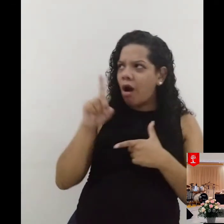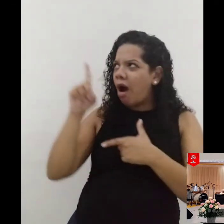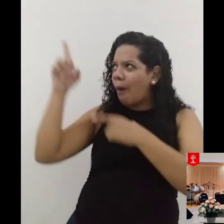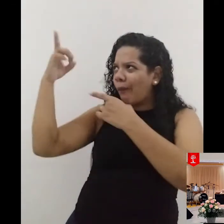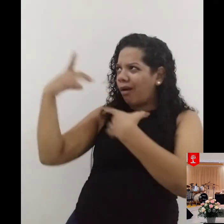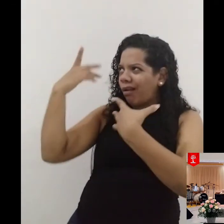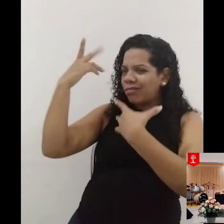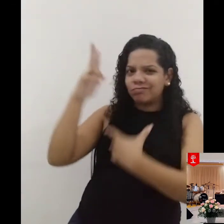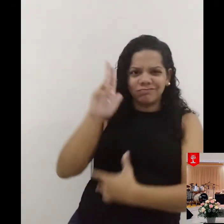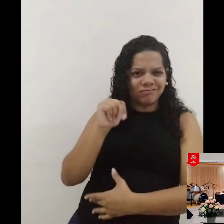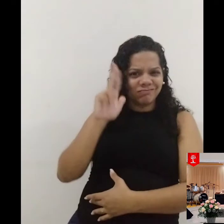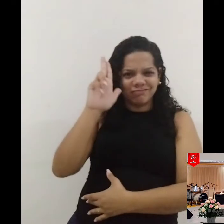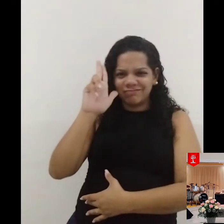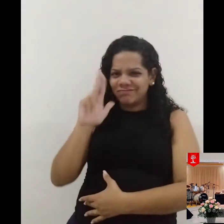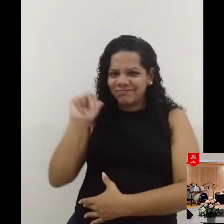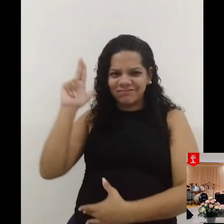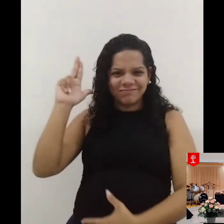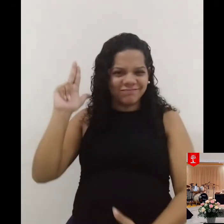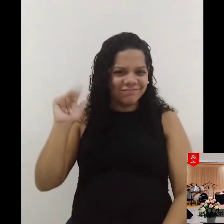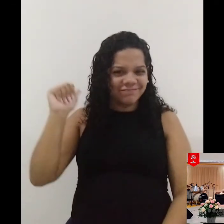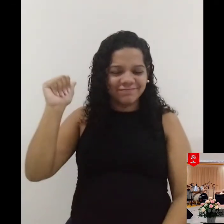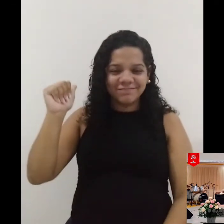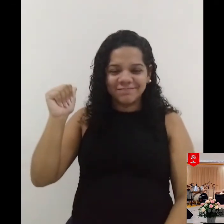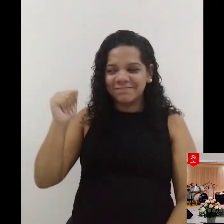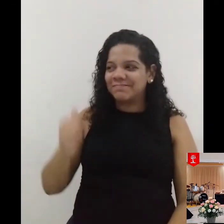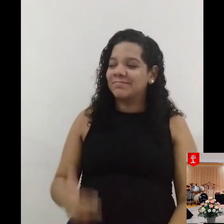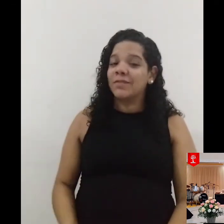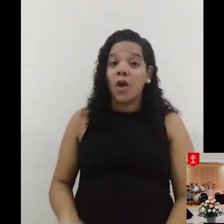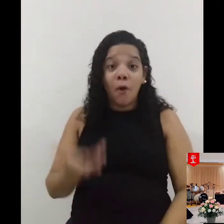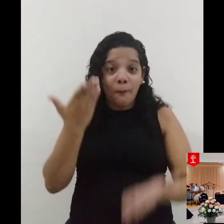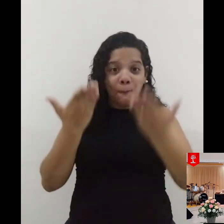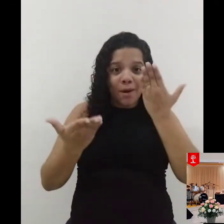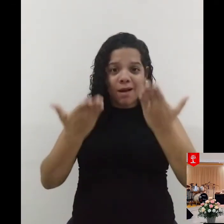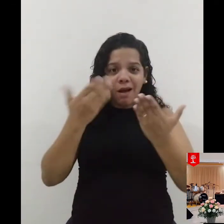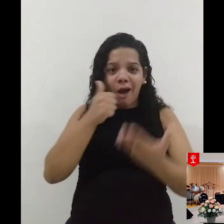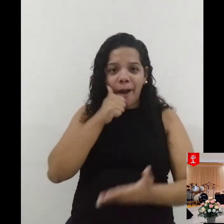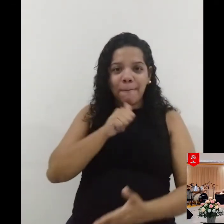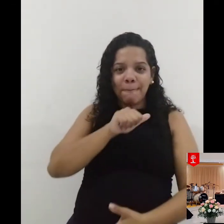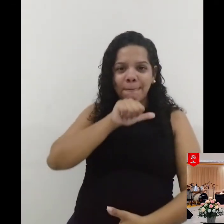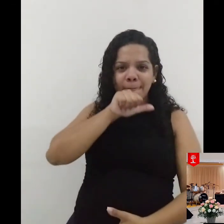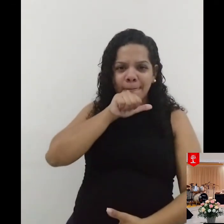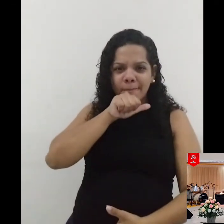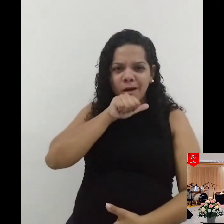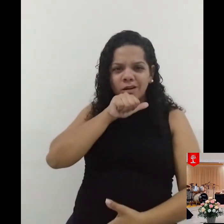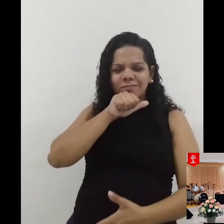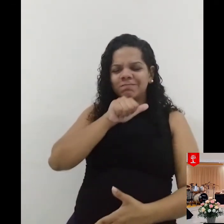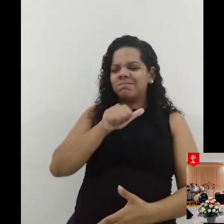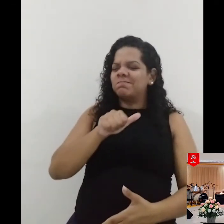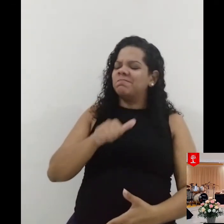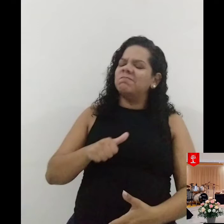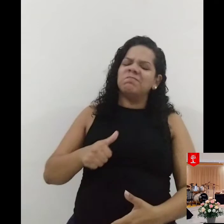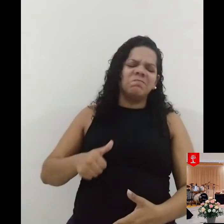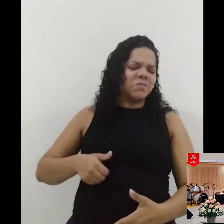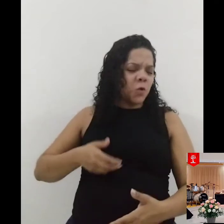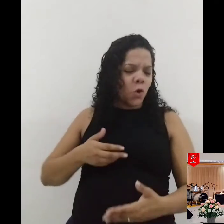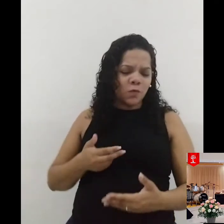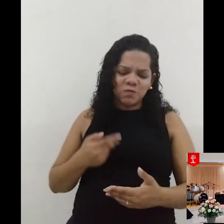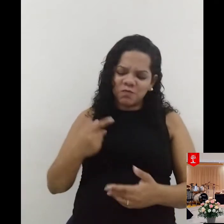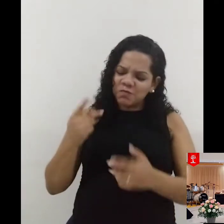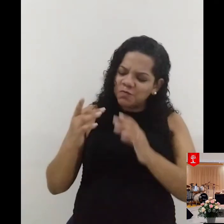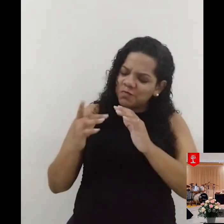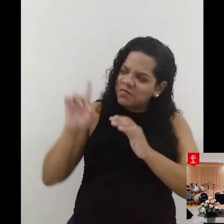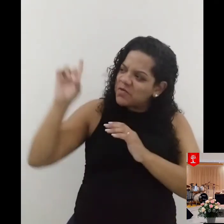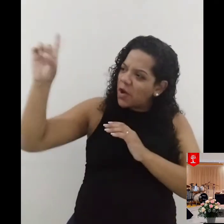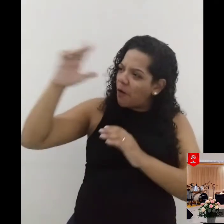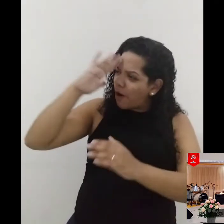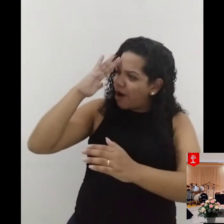se esqueceu, você insistiu, você mudou a minha